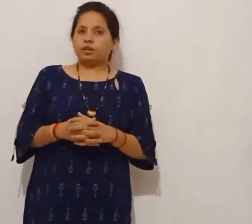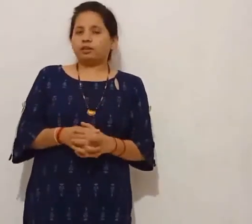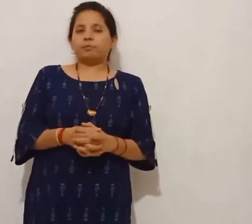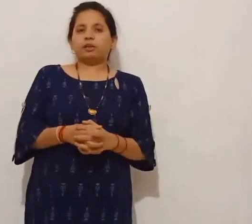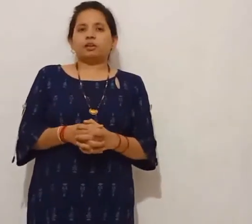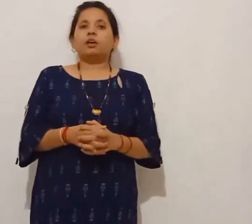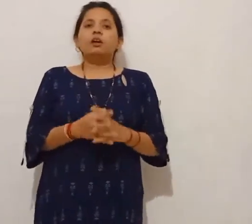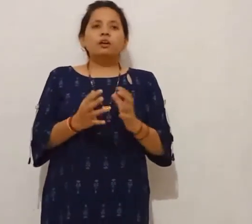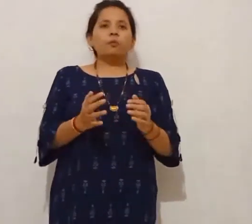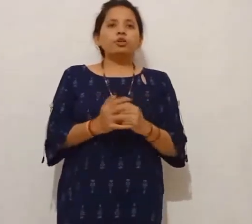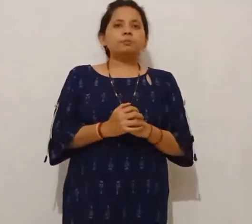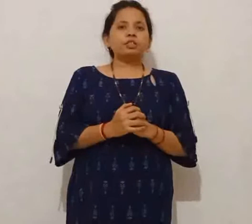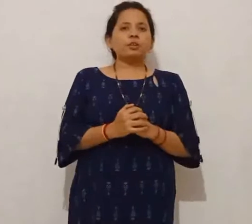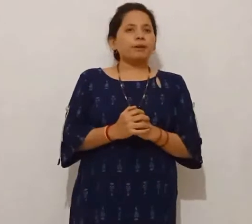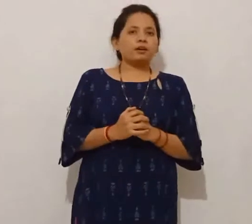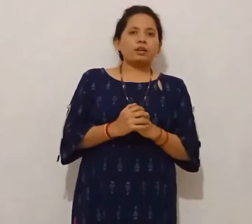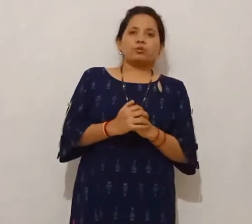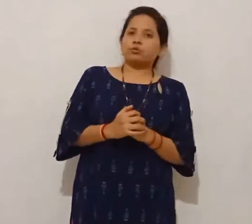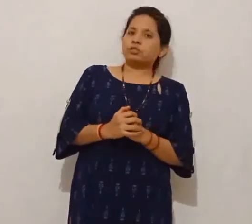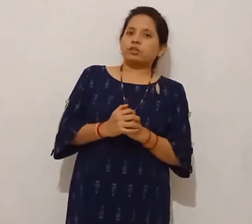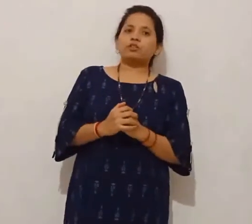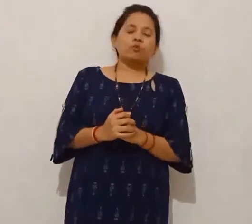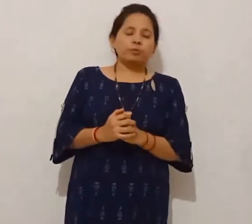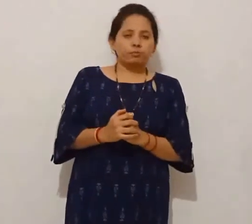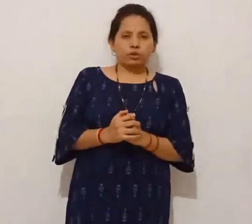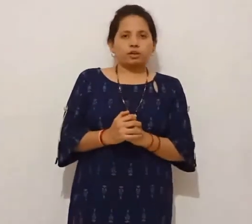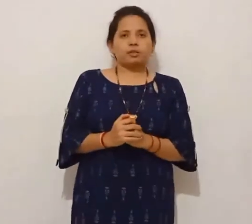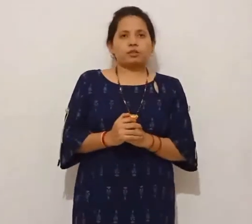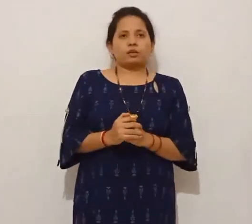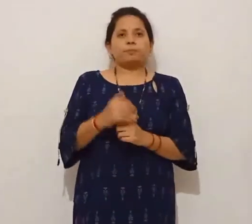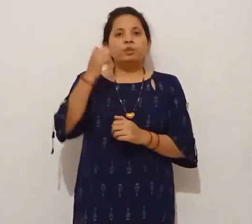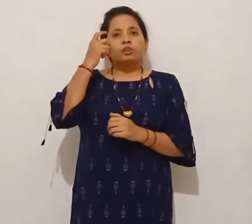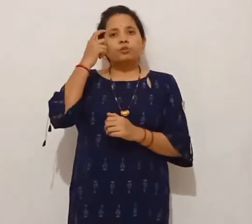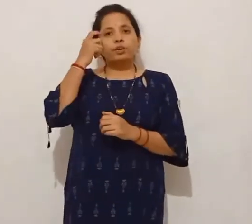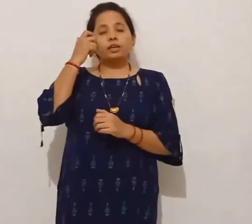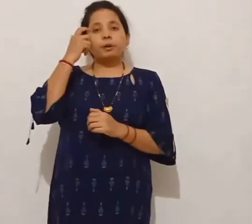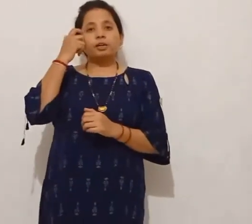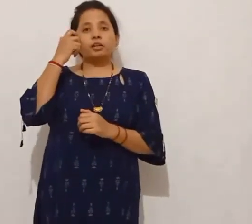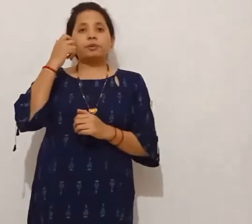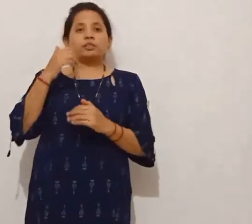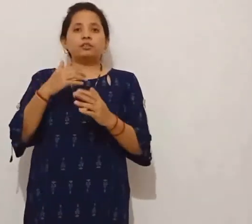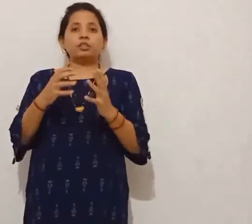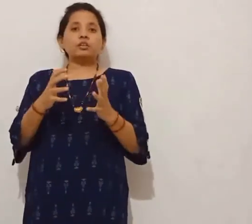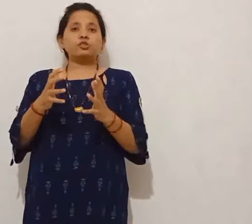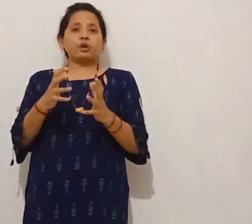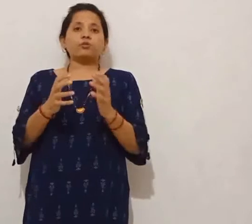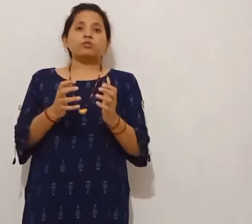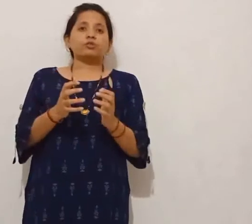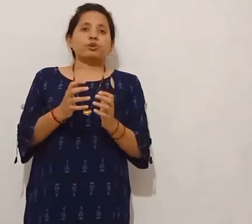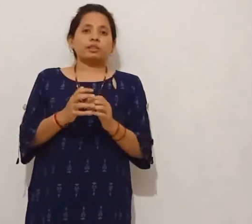नहीं मिलेगी, या हमको स्पेशल ब्रांड के क्लोथ चाहिए तो वो भी हमको नहीं मिलते हैं। तो वीकली मार्केट में थिंग्स जो है, गुड्स जो